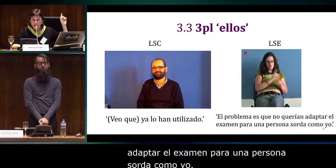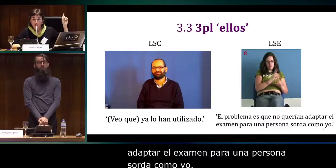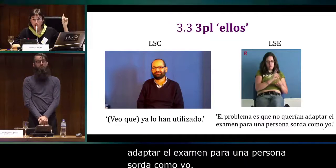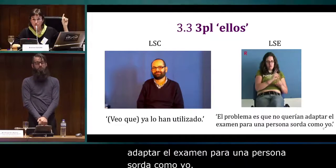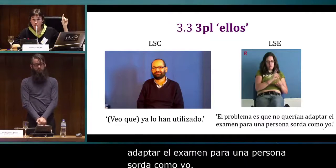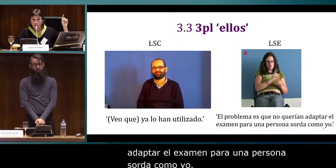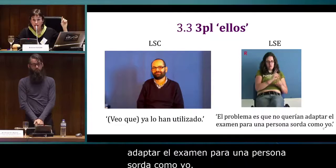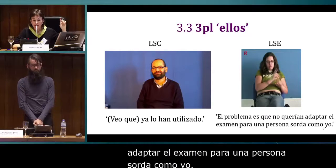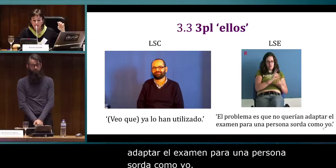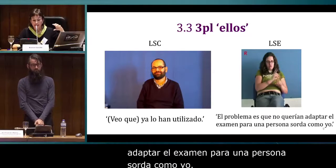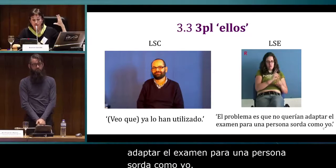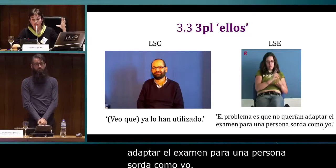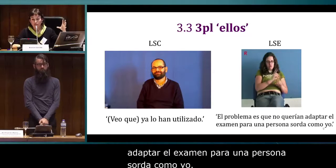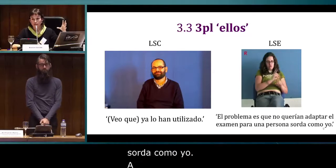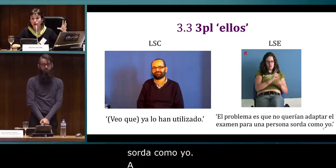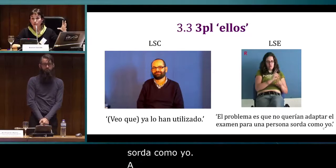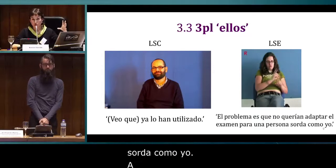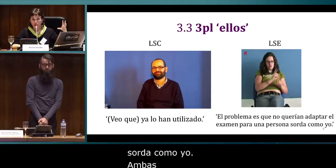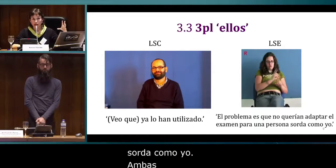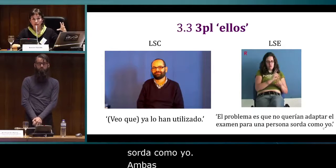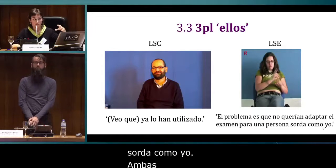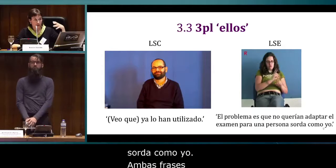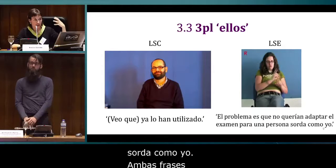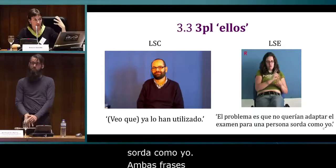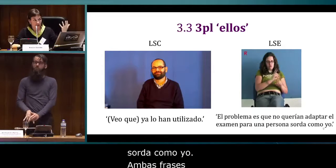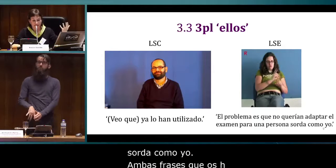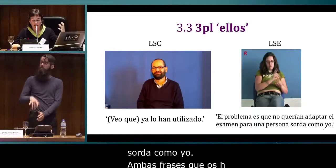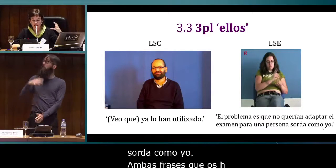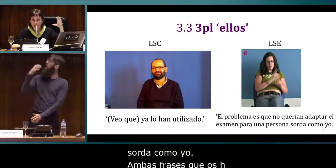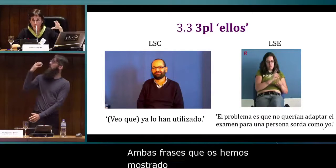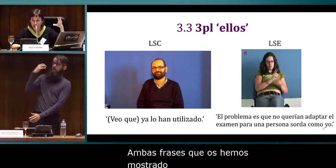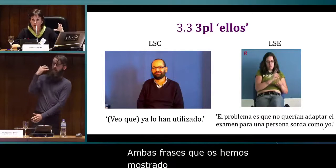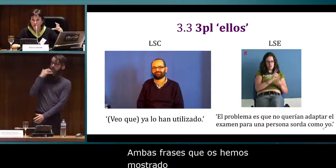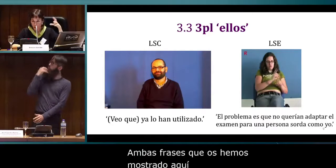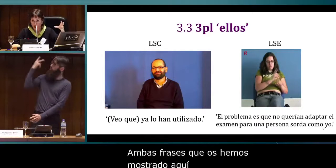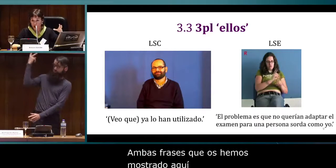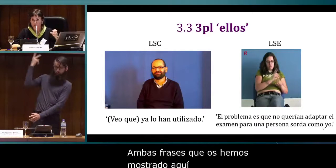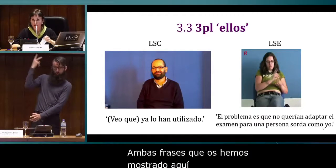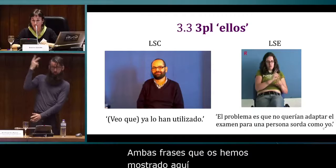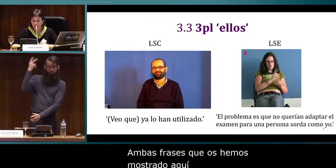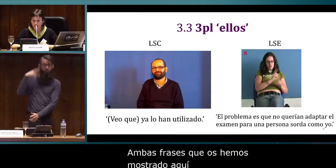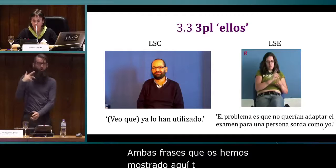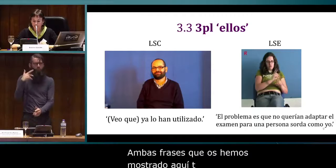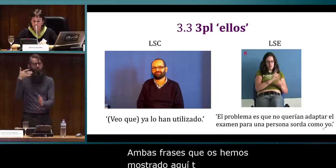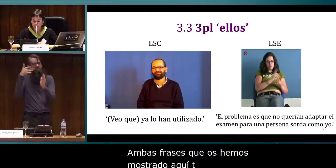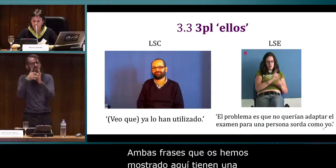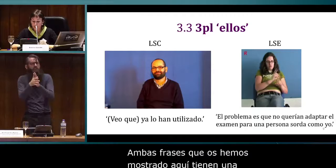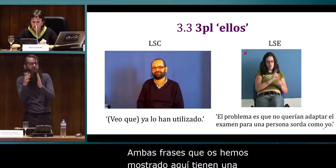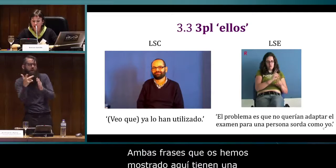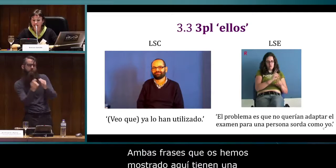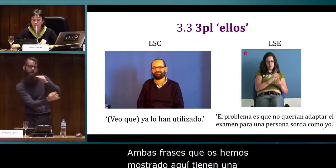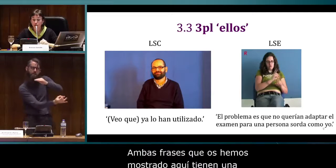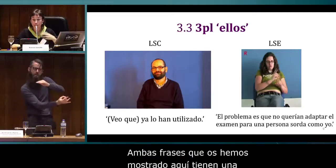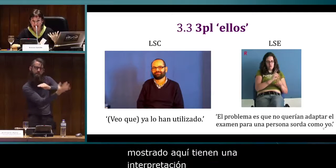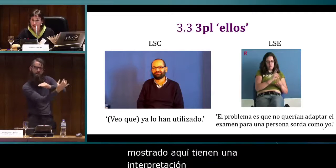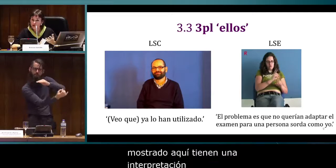Ambas frases que os hemos mostrado aquí tienen una interpretación episódica porque hacen referencia a un momento concreto y particular. Pero